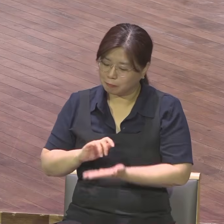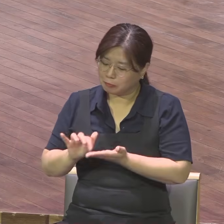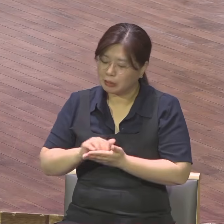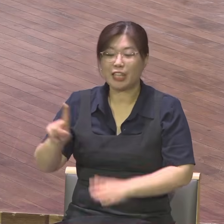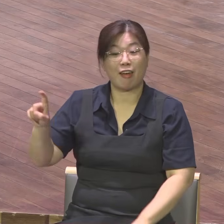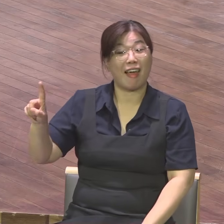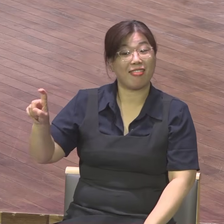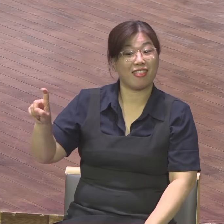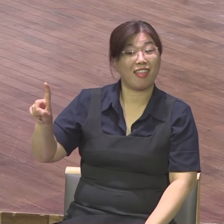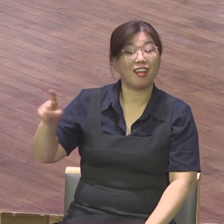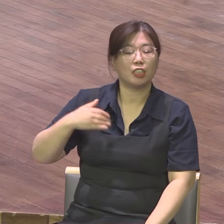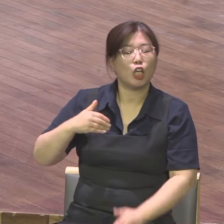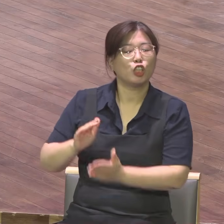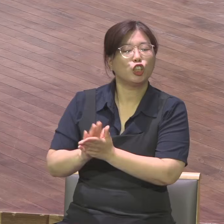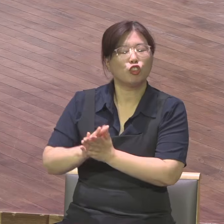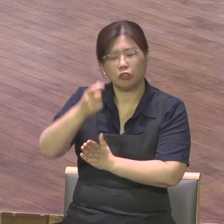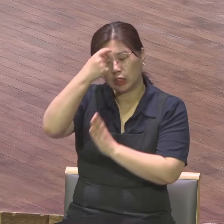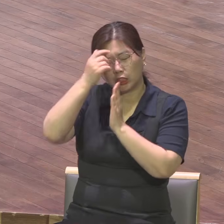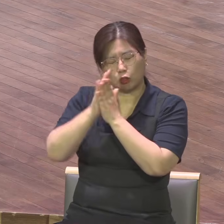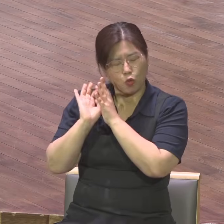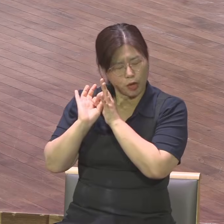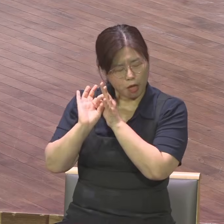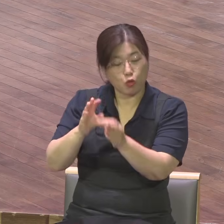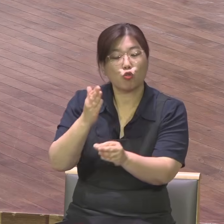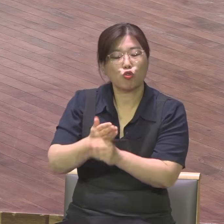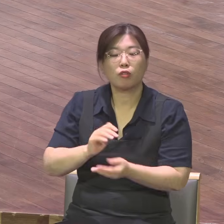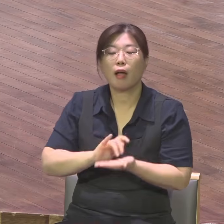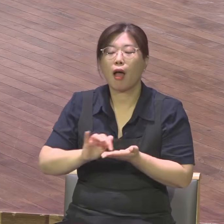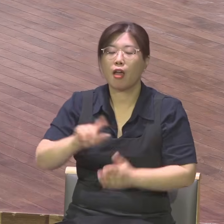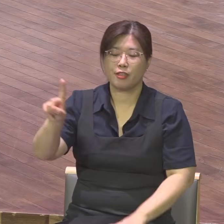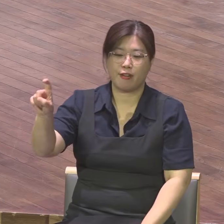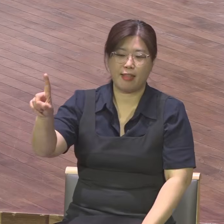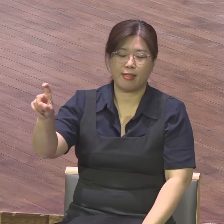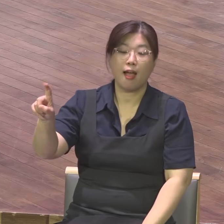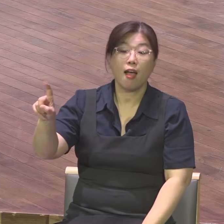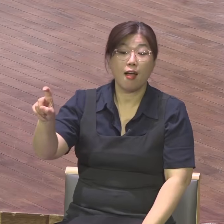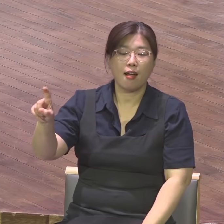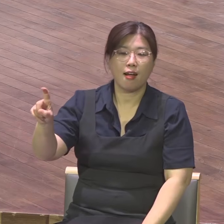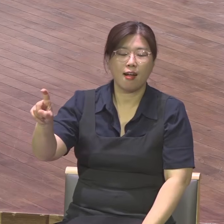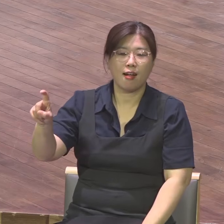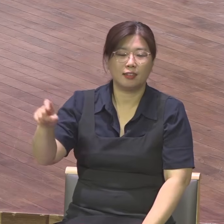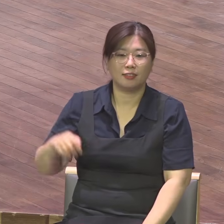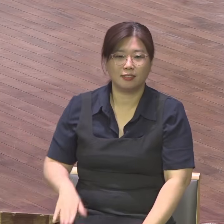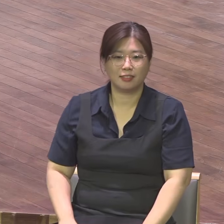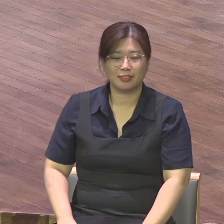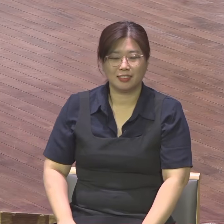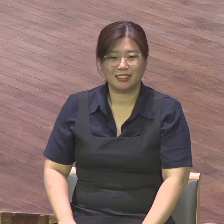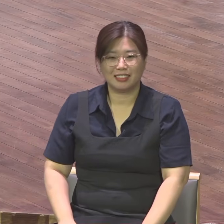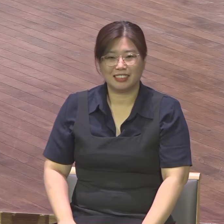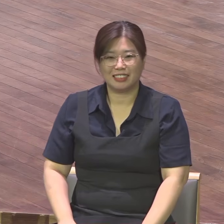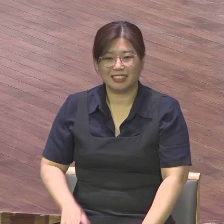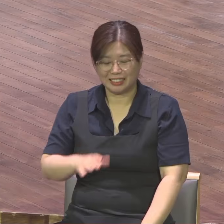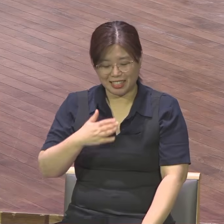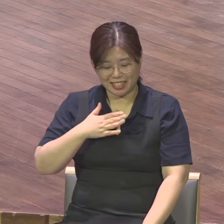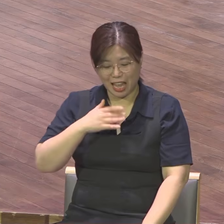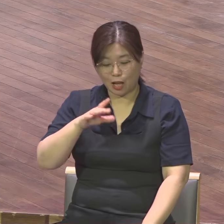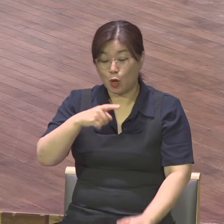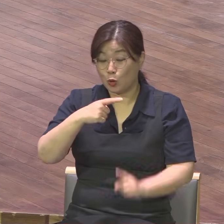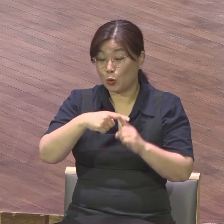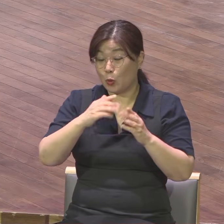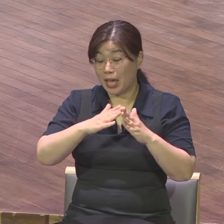제가 기도를 제가 개척을 하고 나서 계속 기도를 시작했는데 거의 다